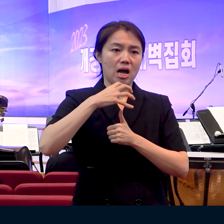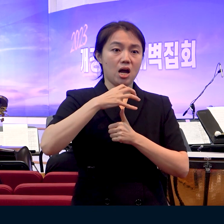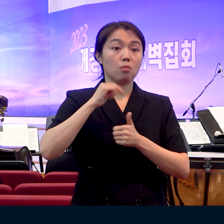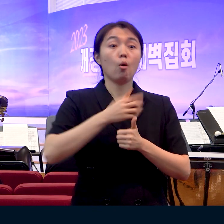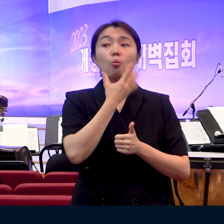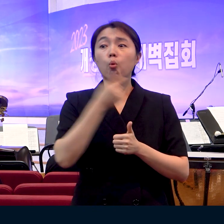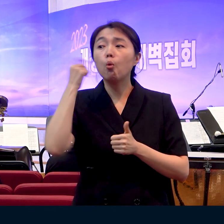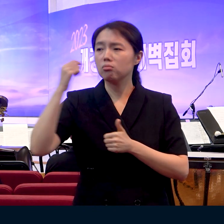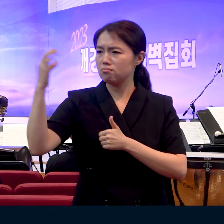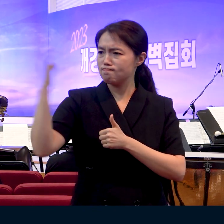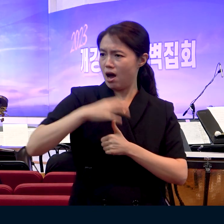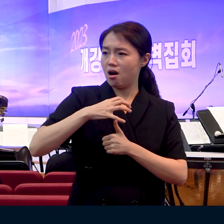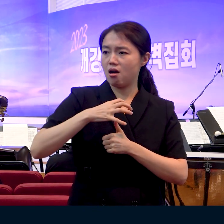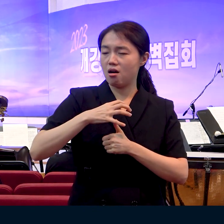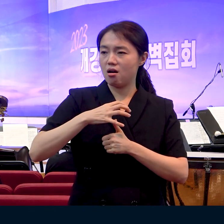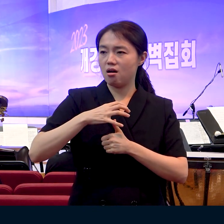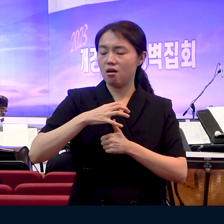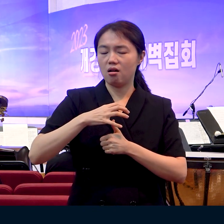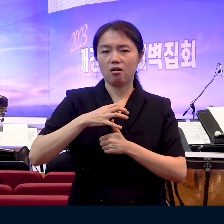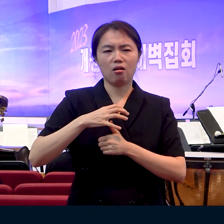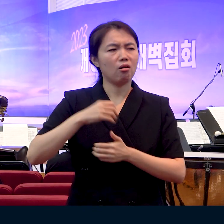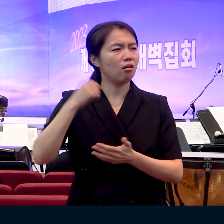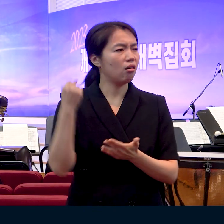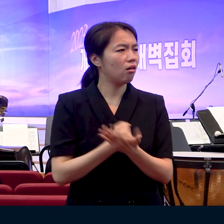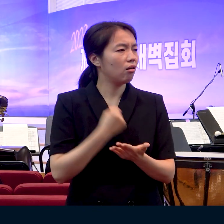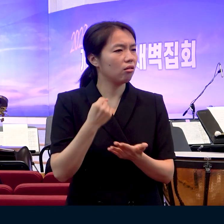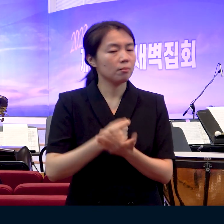말도 안 되는 일이라거든요.